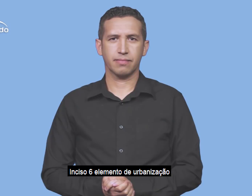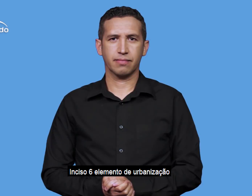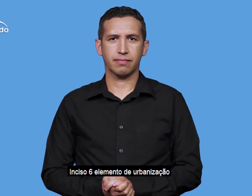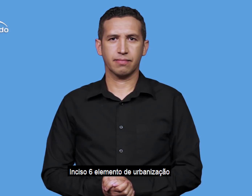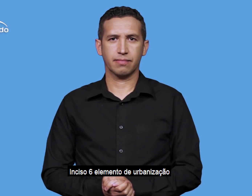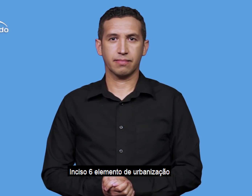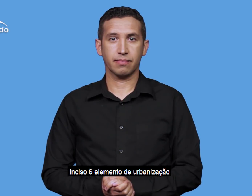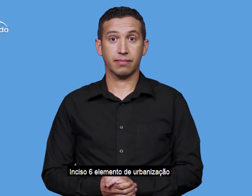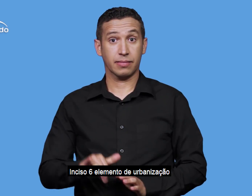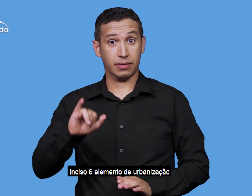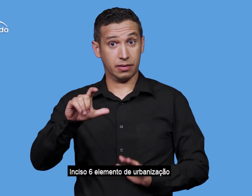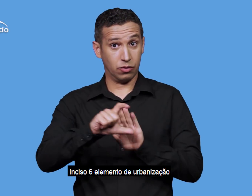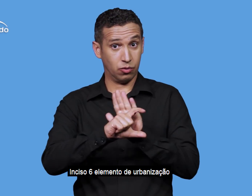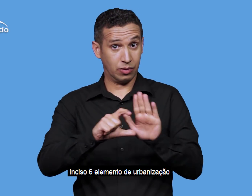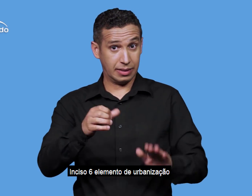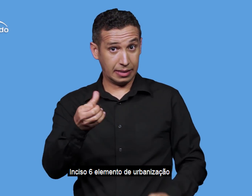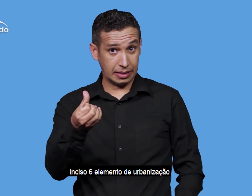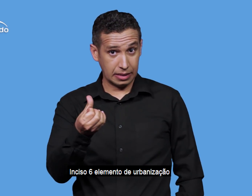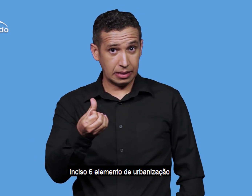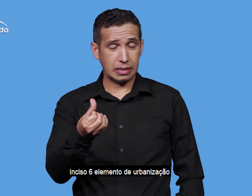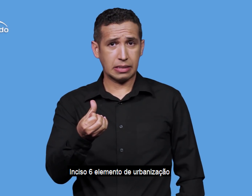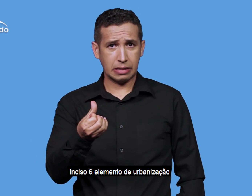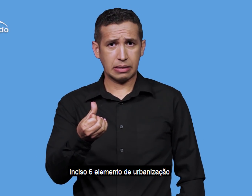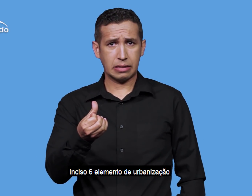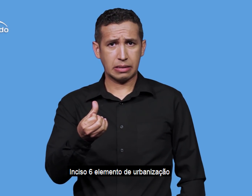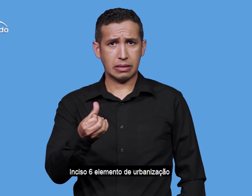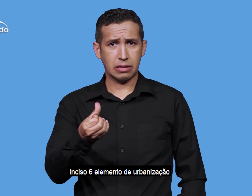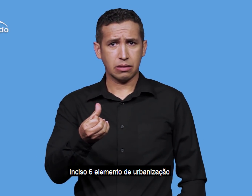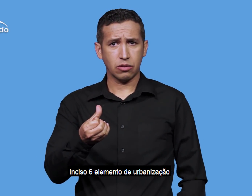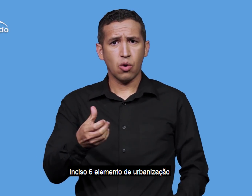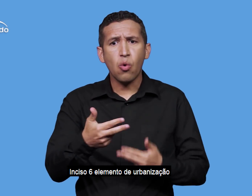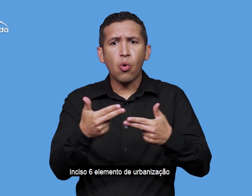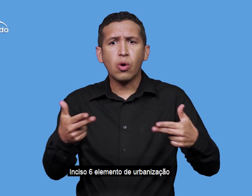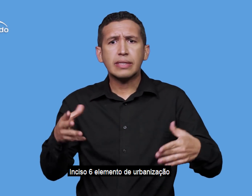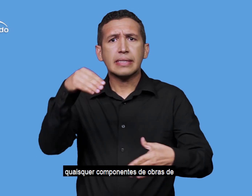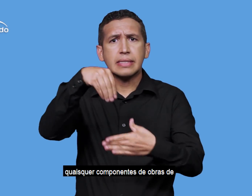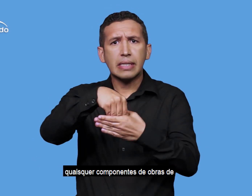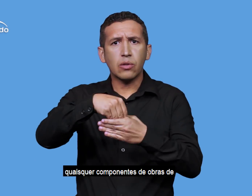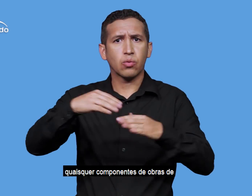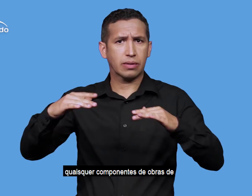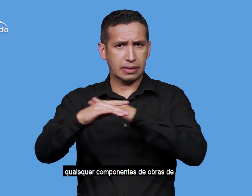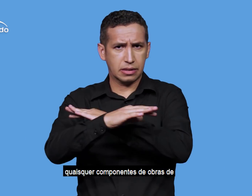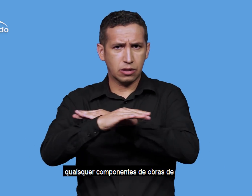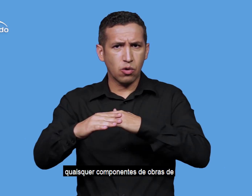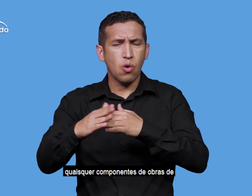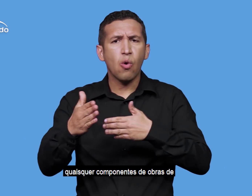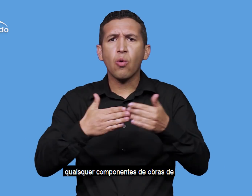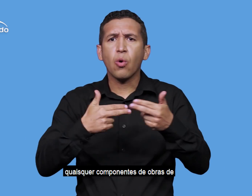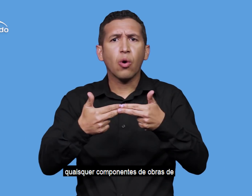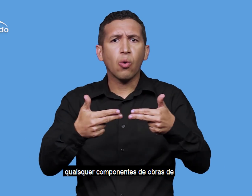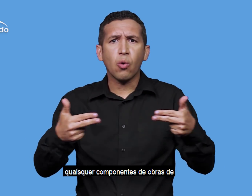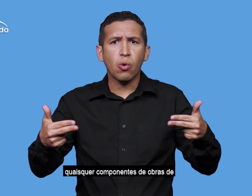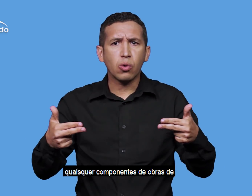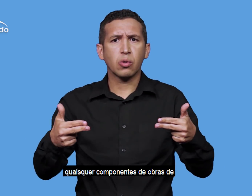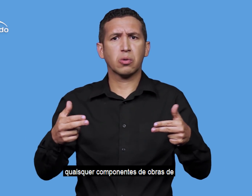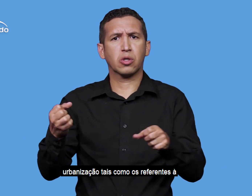o inciso 6 elemento de urbanização quaisquer componentes de obras de